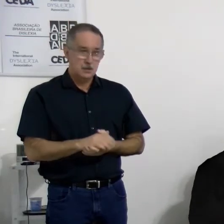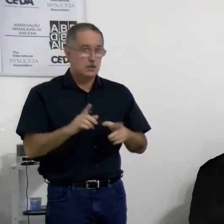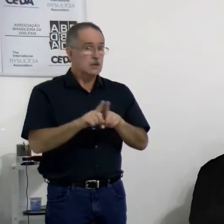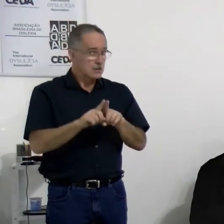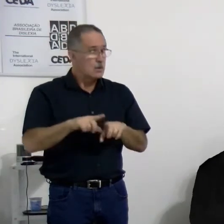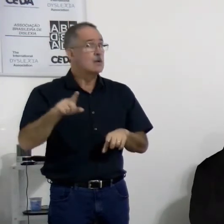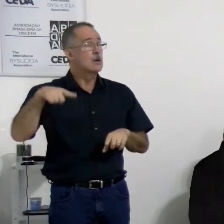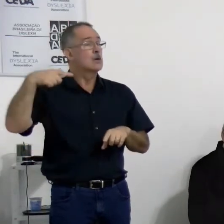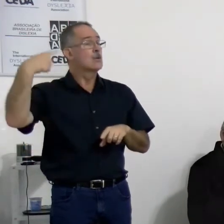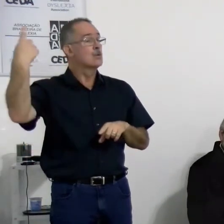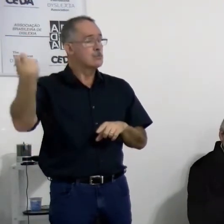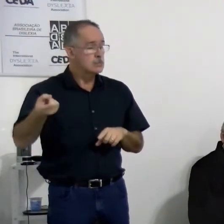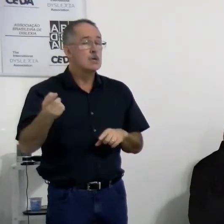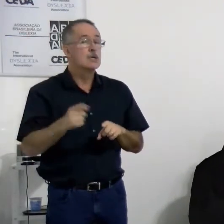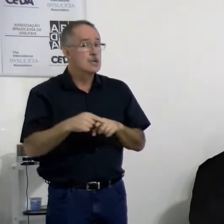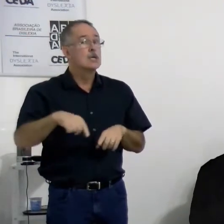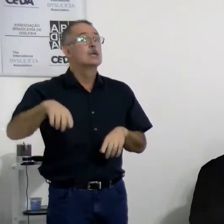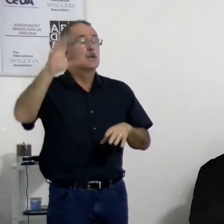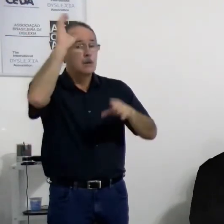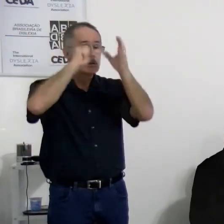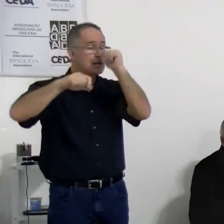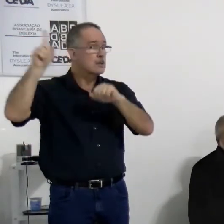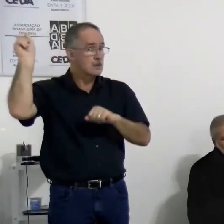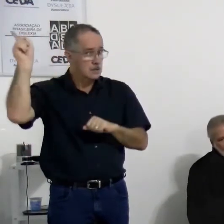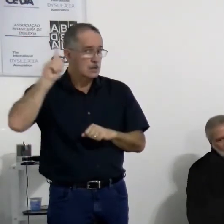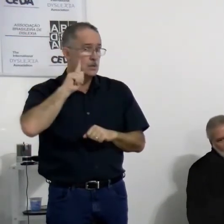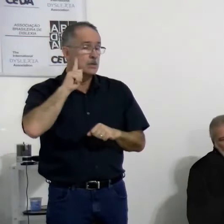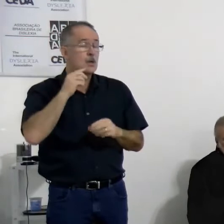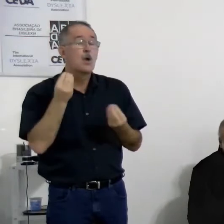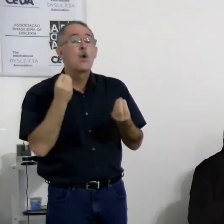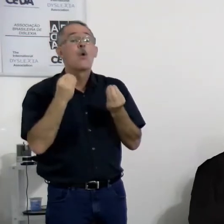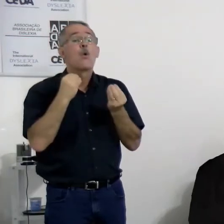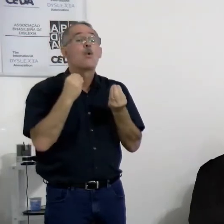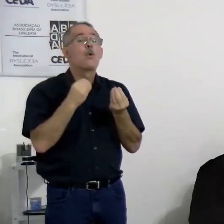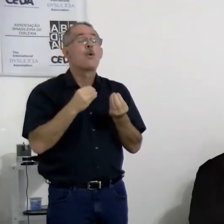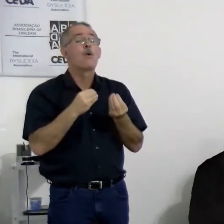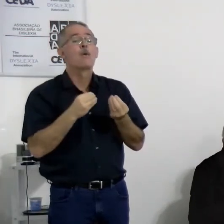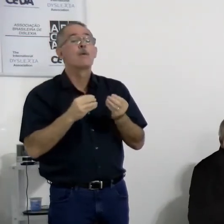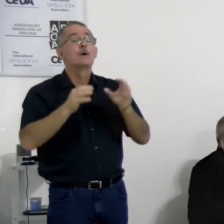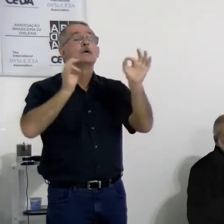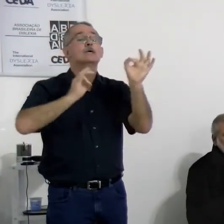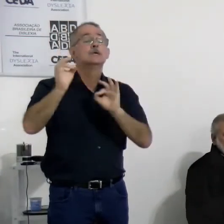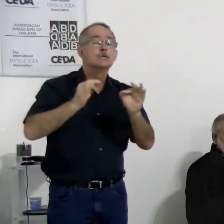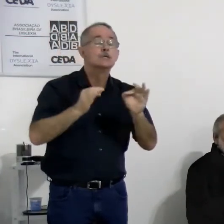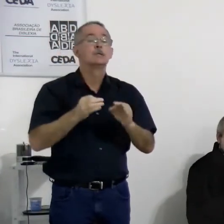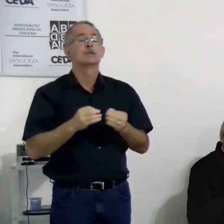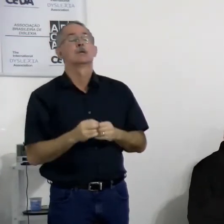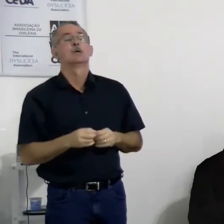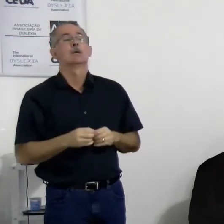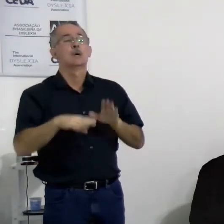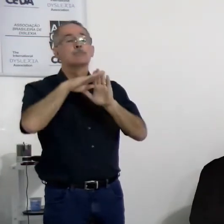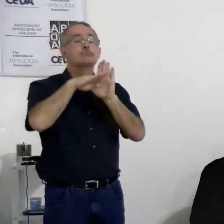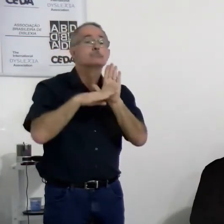questão que fascinou na Landmark School é quais são os métodos envolvidos, os mais eficazes para produzir